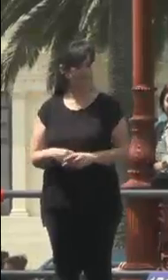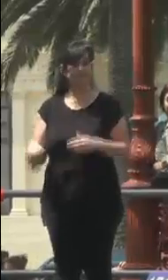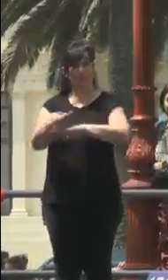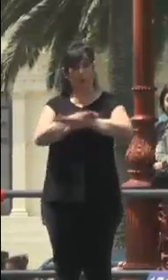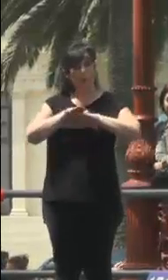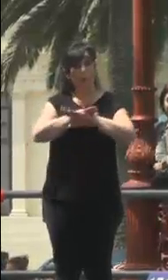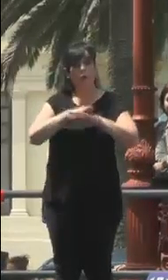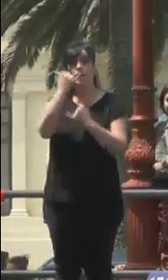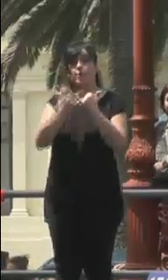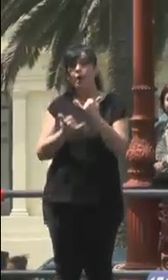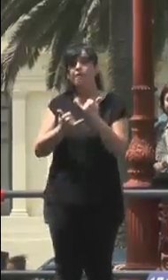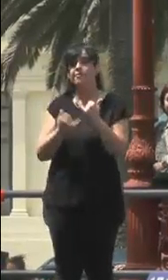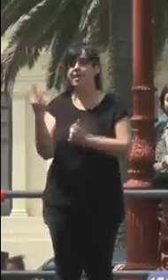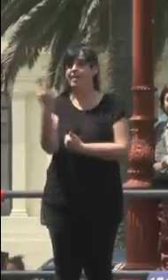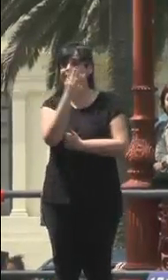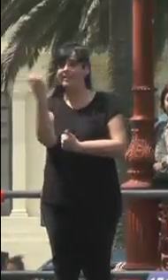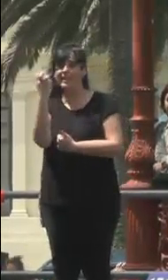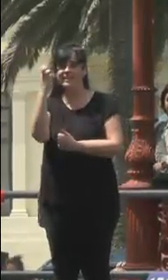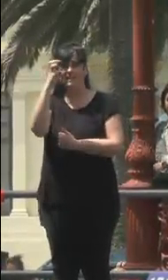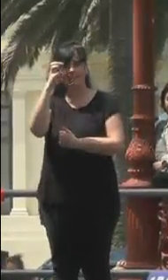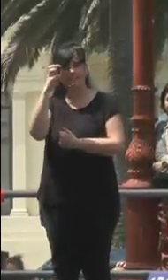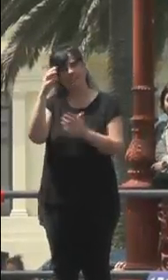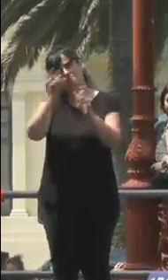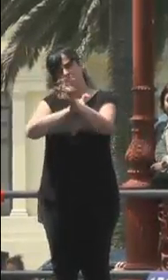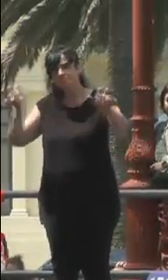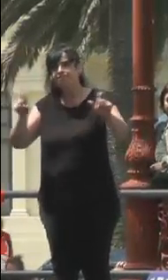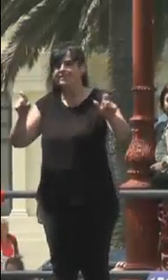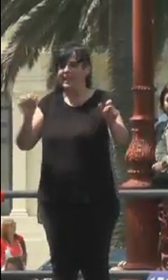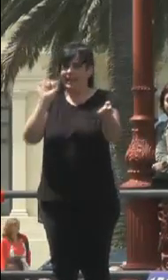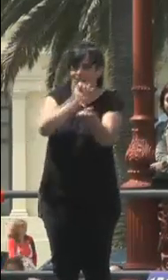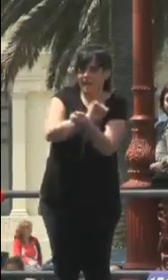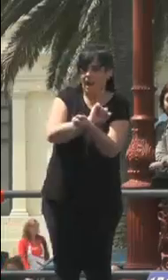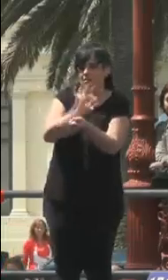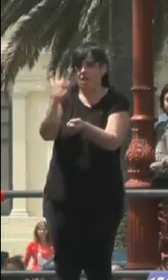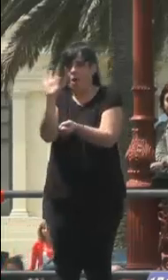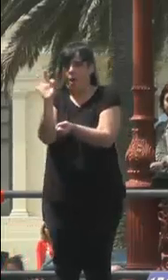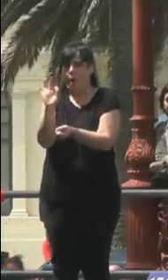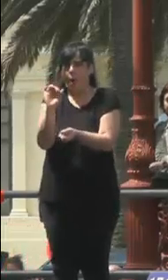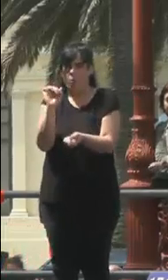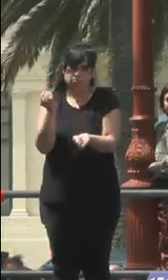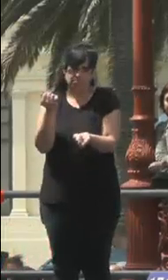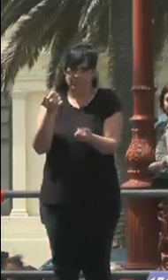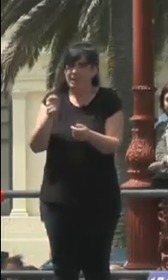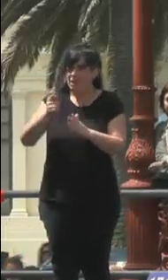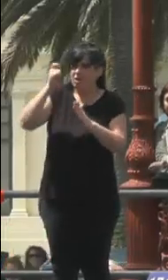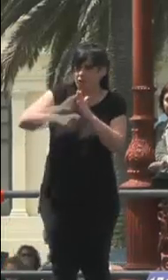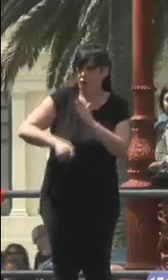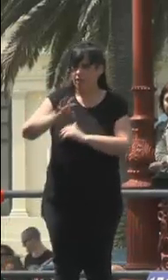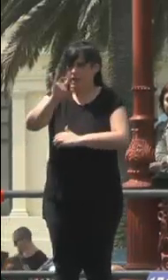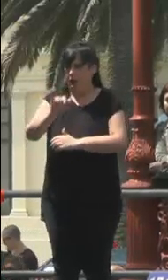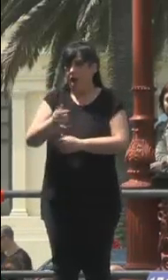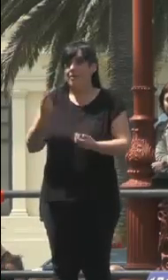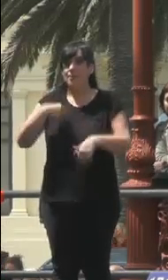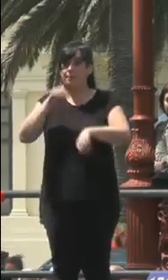deses 300 sindicalistas que están no cárcere ou con penas de prisión cando Rato, Blesa, Rajoy